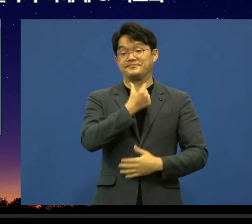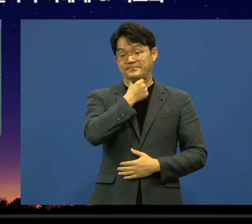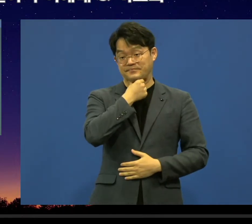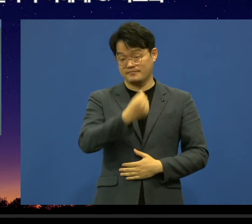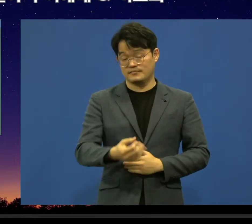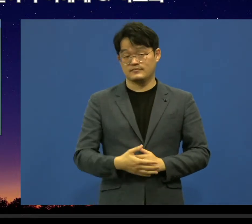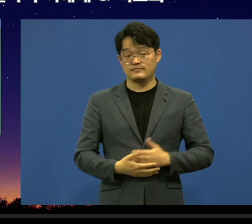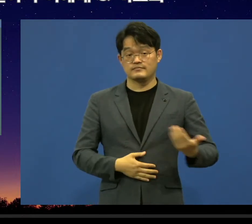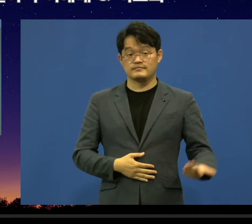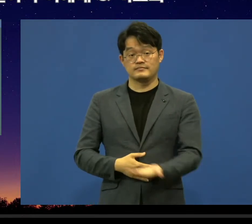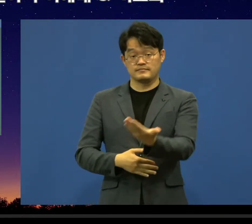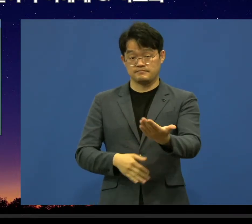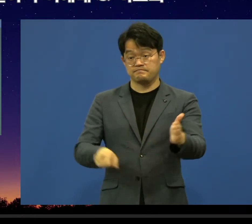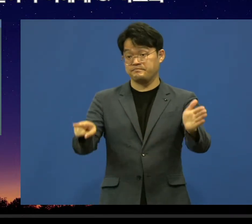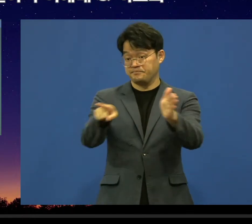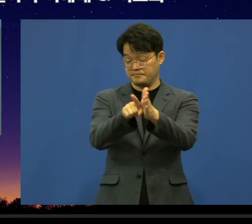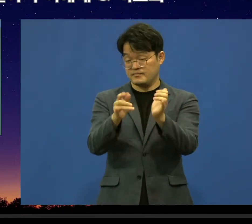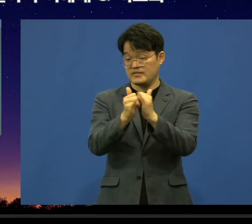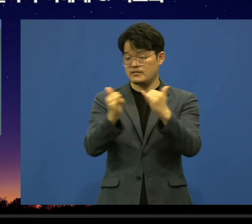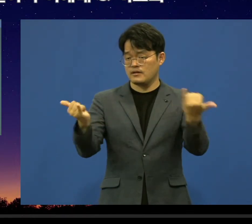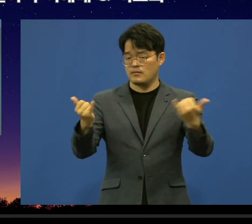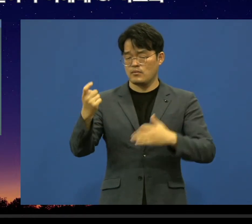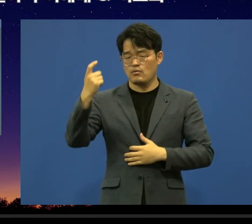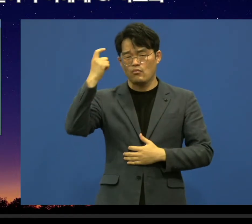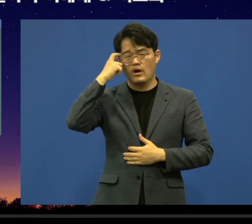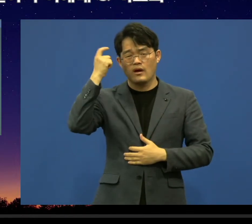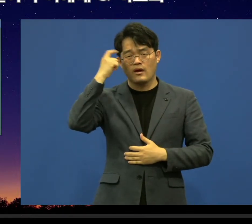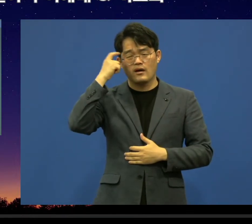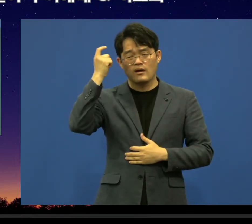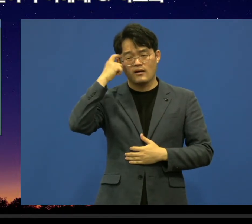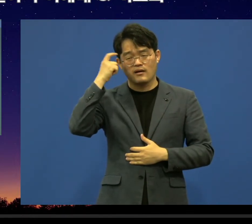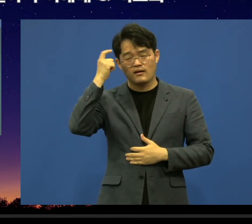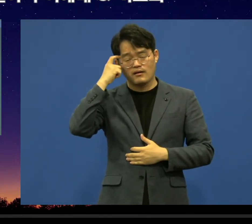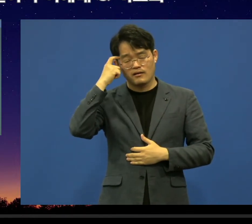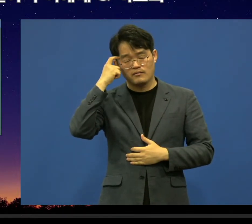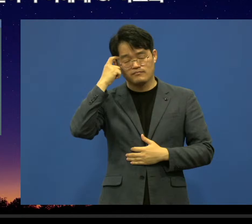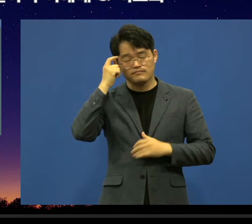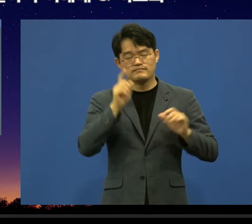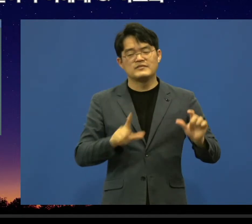신자는 왜 존재하는가? 아주 정체성의 질문이죠.